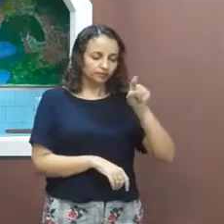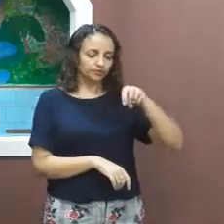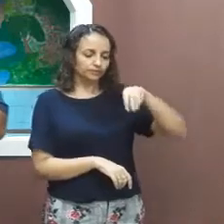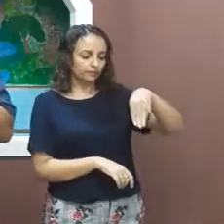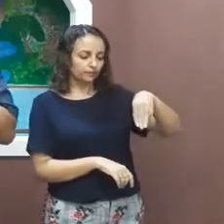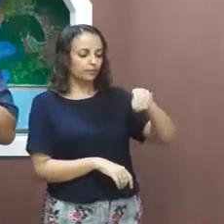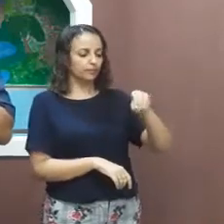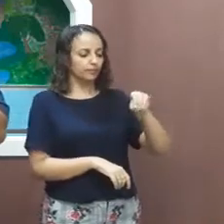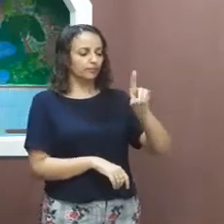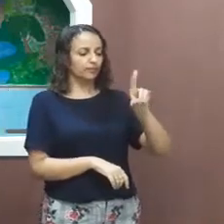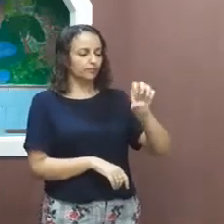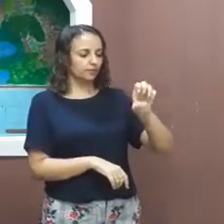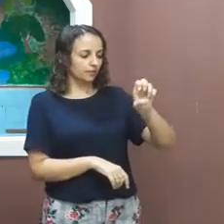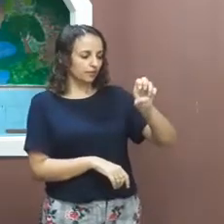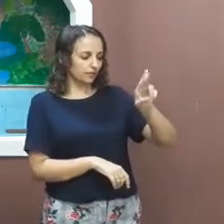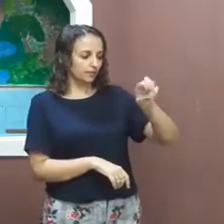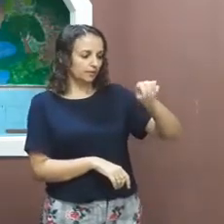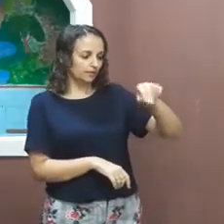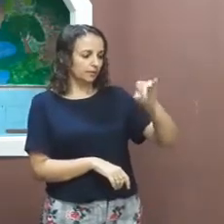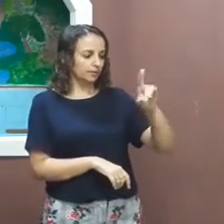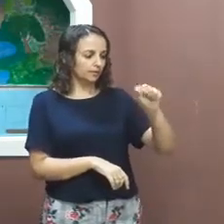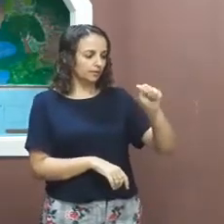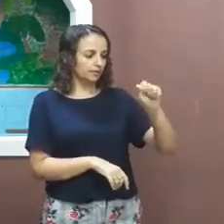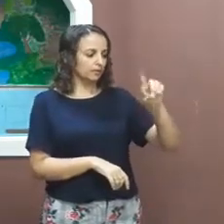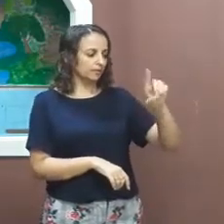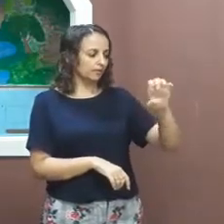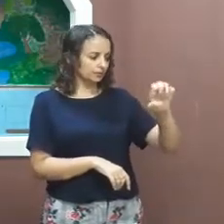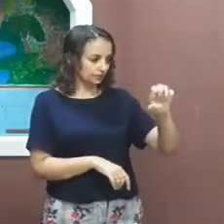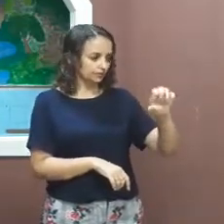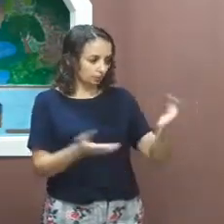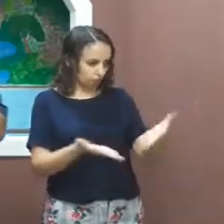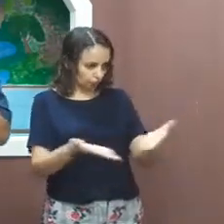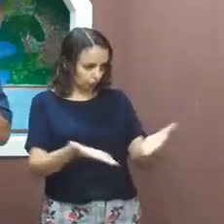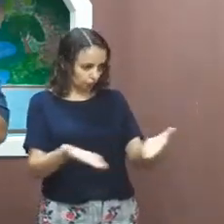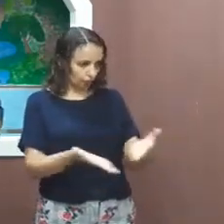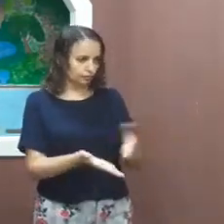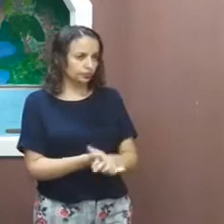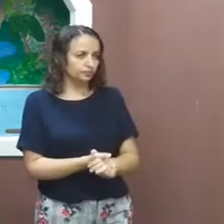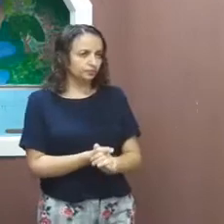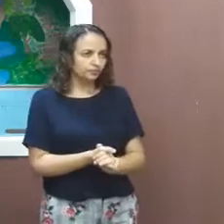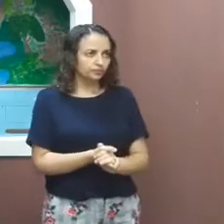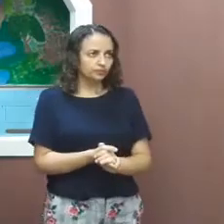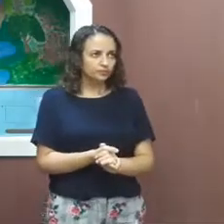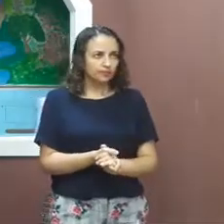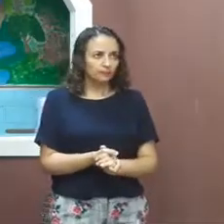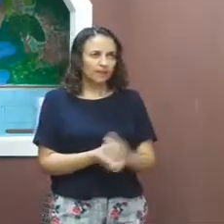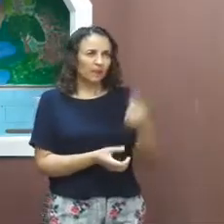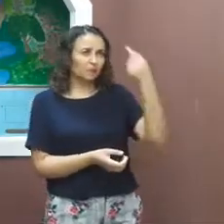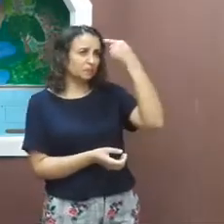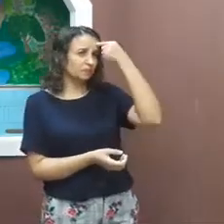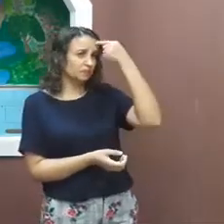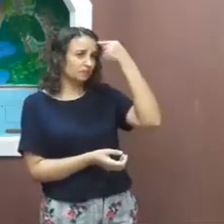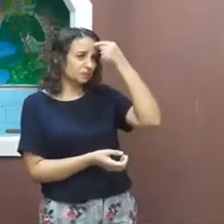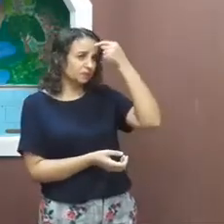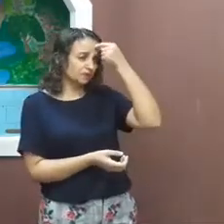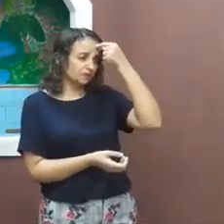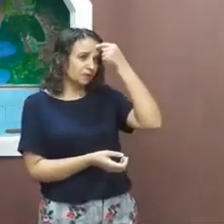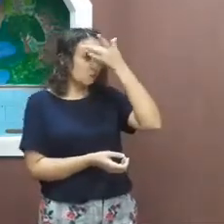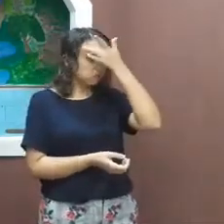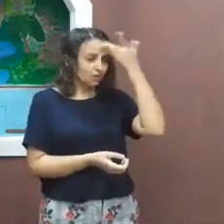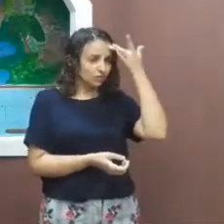ela relativizou tudo. Não existe na pós-modernidade, no pensamento dos